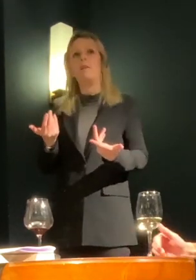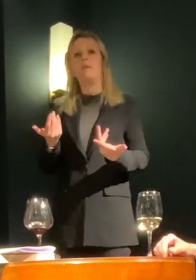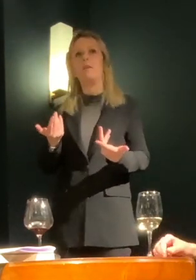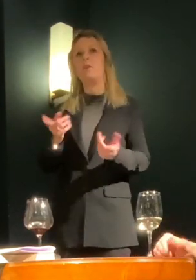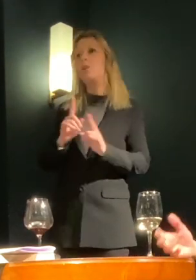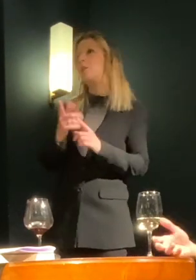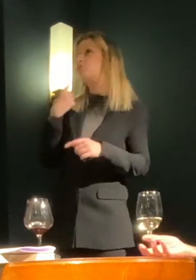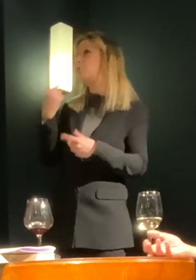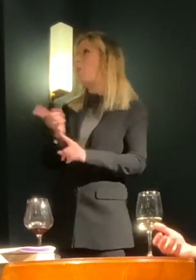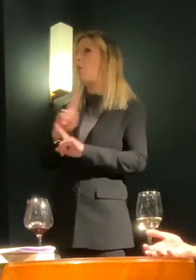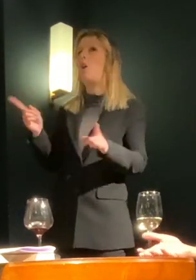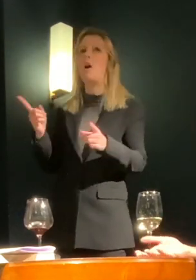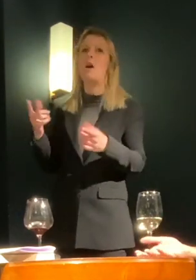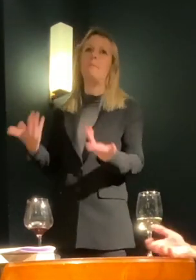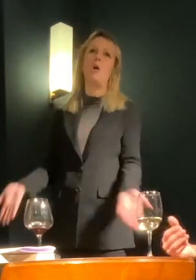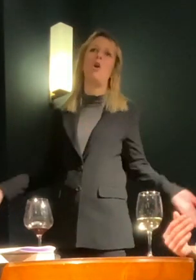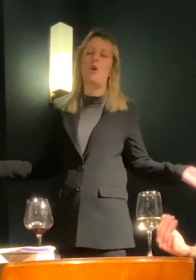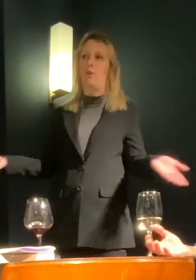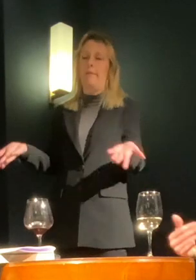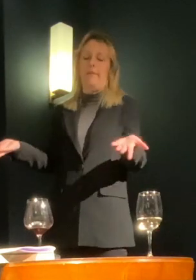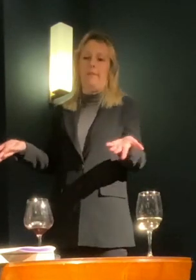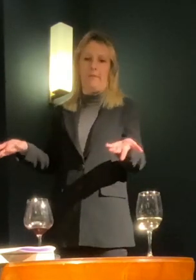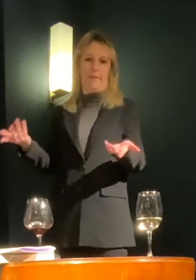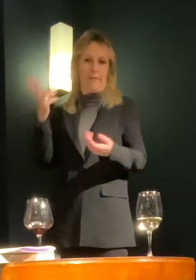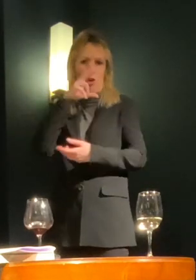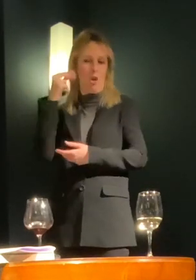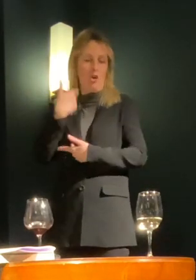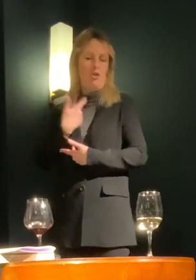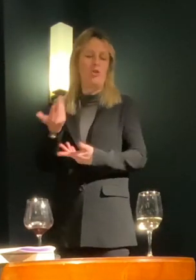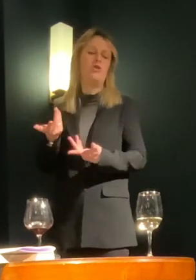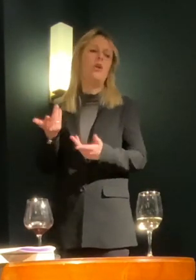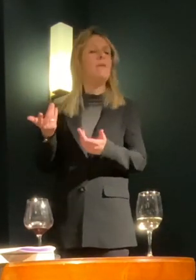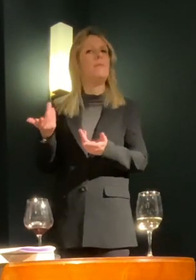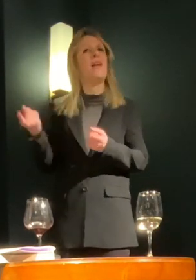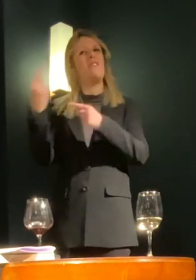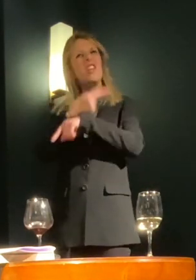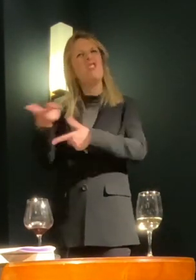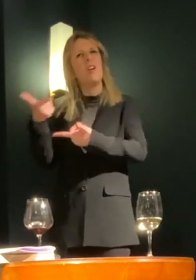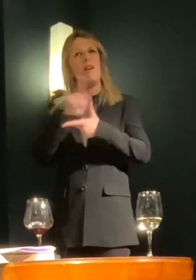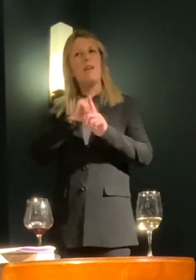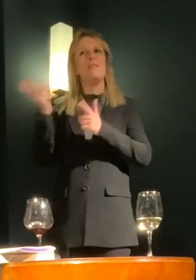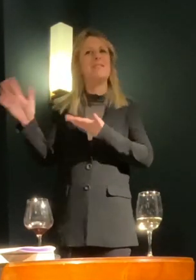dici no, ma l'ho fatta, almeno riconoscimela. Dall'altra invece con questa cosa un po' ti salva, perché dici vedi che